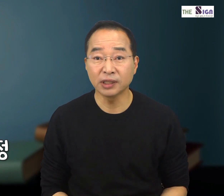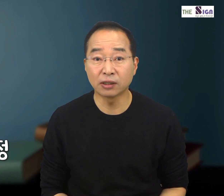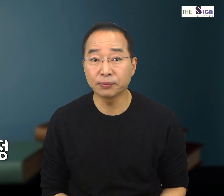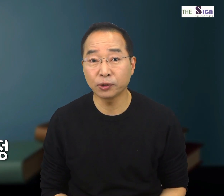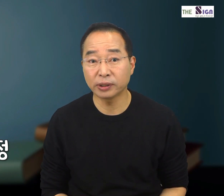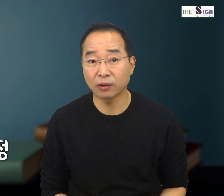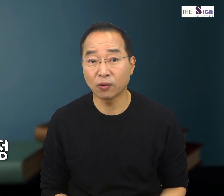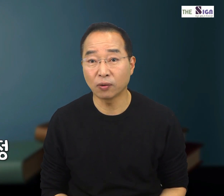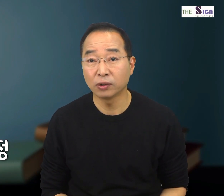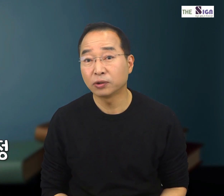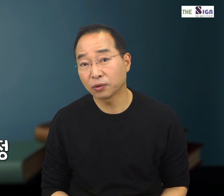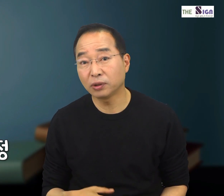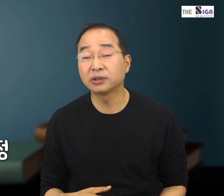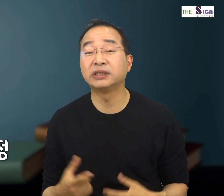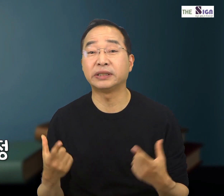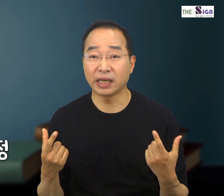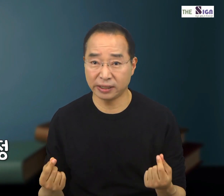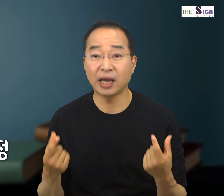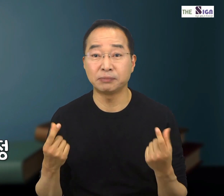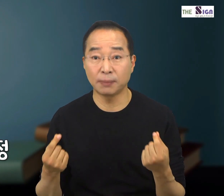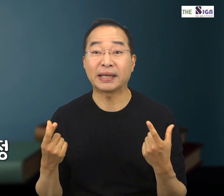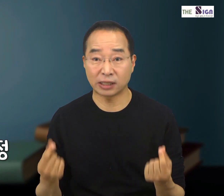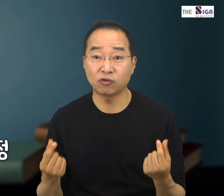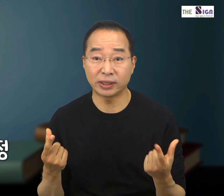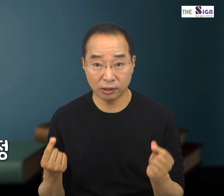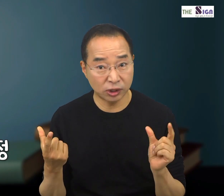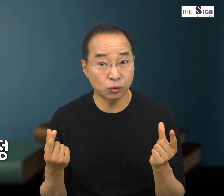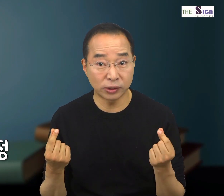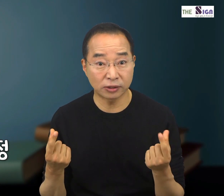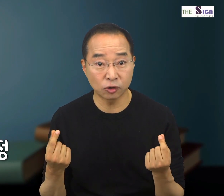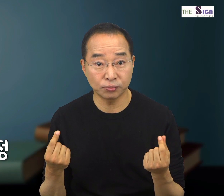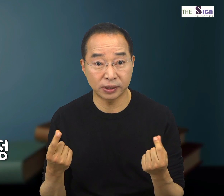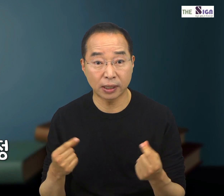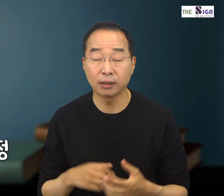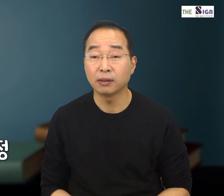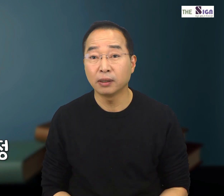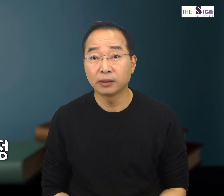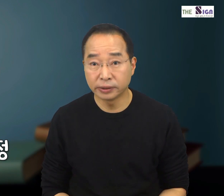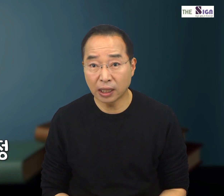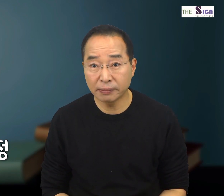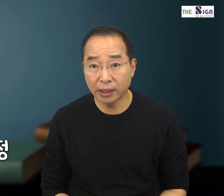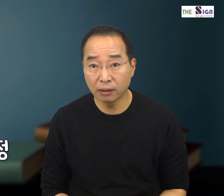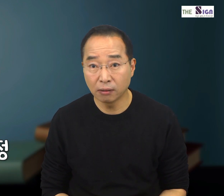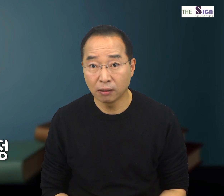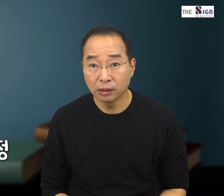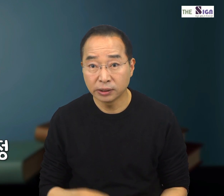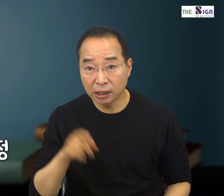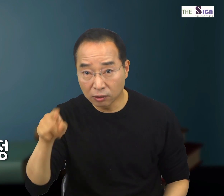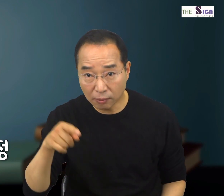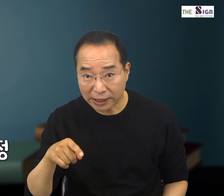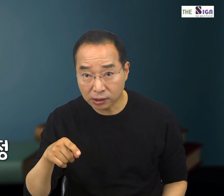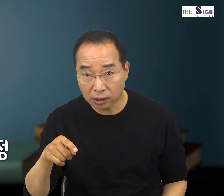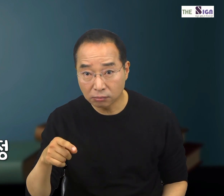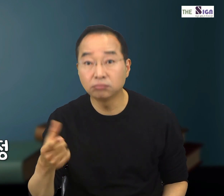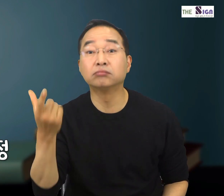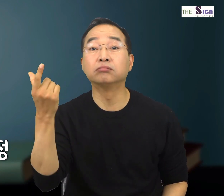이런 표현이 되고, 또는 그래 하면서 맞장구 할 때도 이 동작을 써줍니다. 그 다음에 네가 그런 거 맞지?